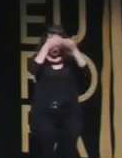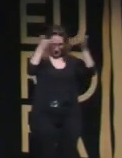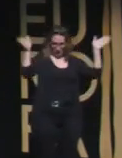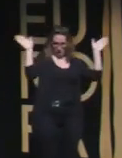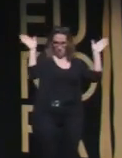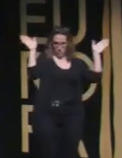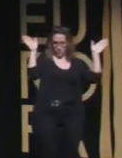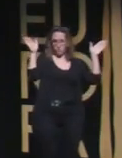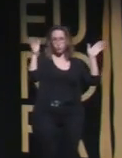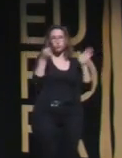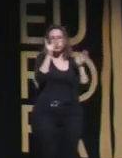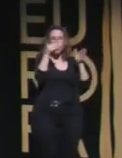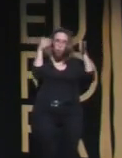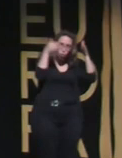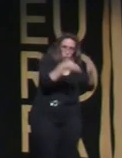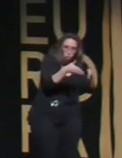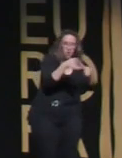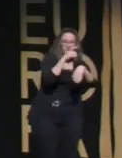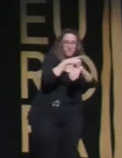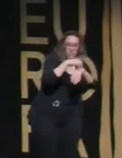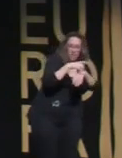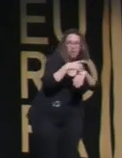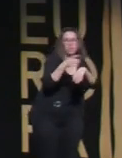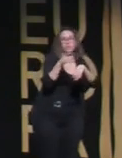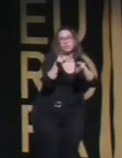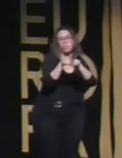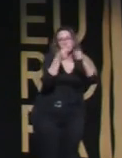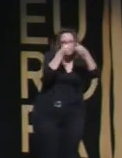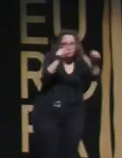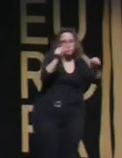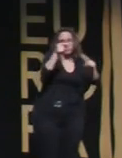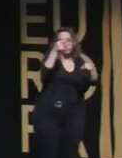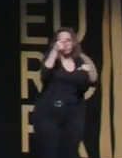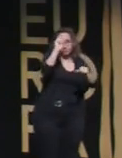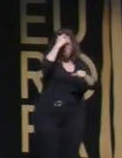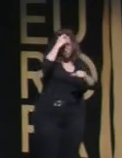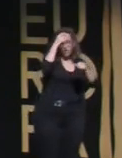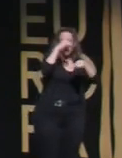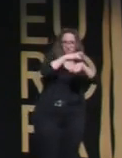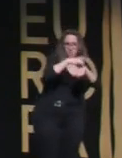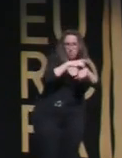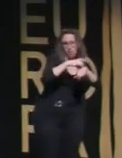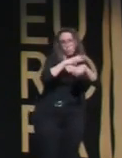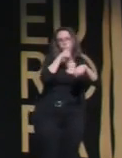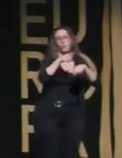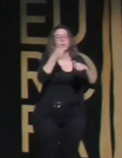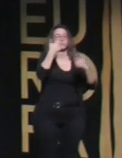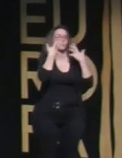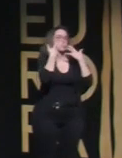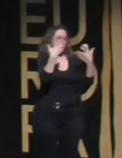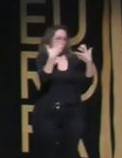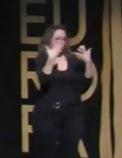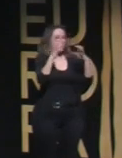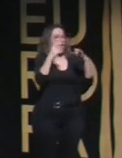perspectiva, digamos, más psicopatológica o de la enfermedad mental, que podría ser la punta del iceberg de un malestar